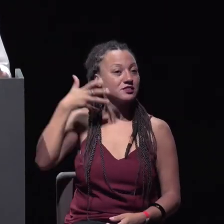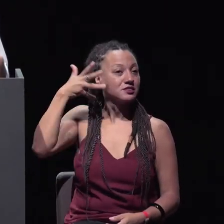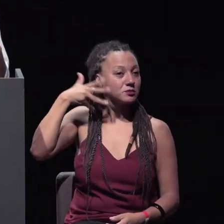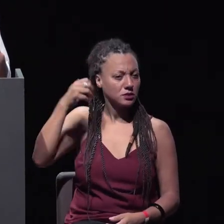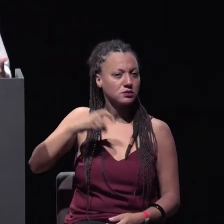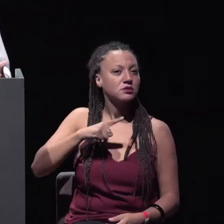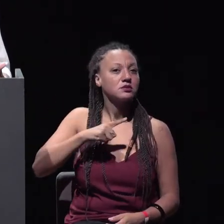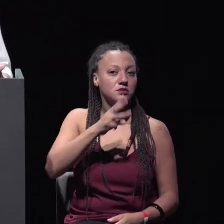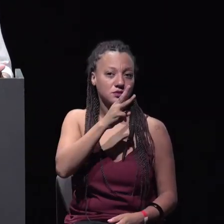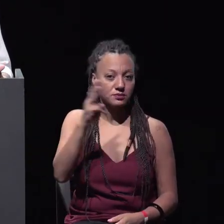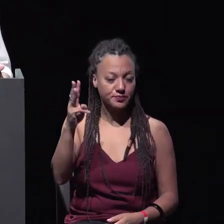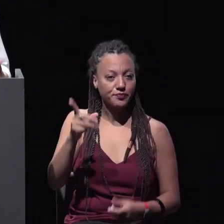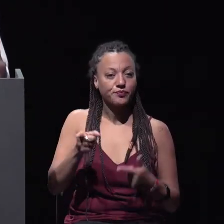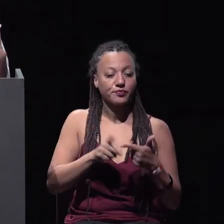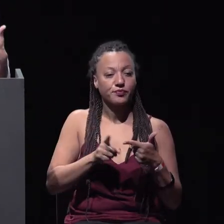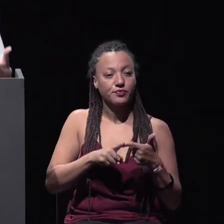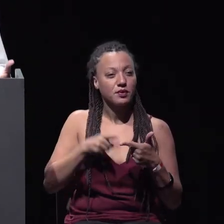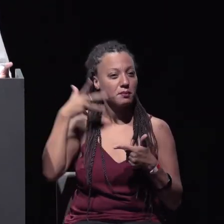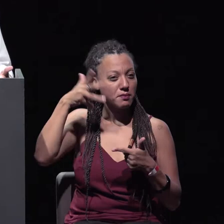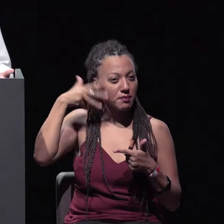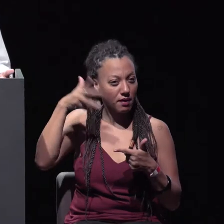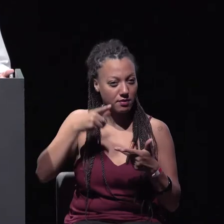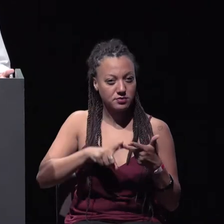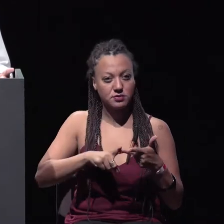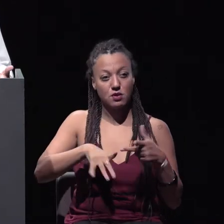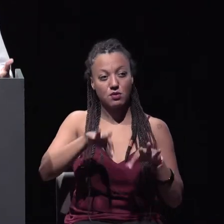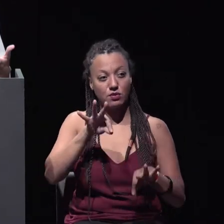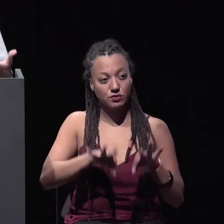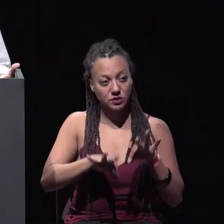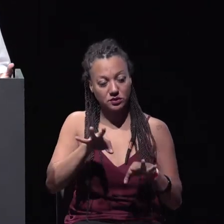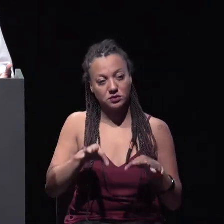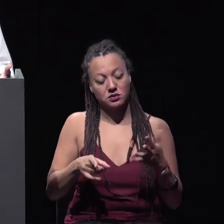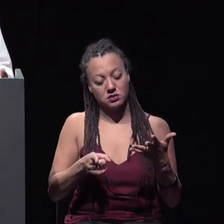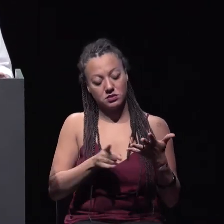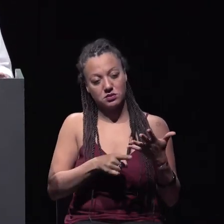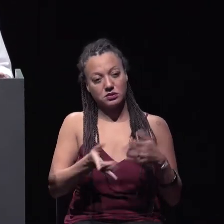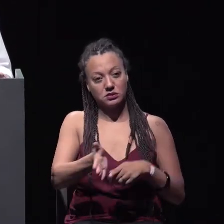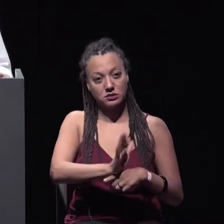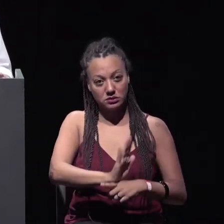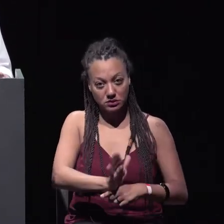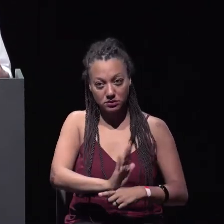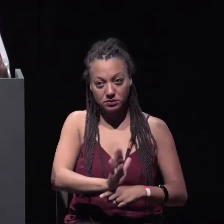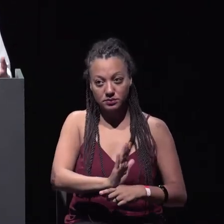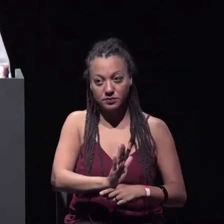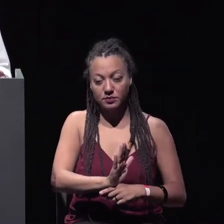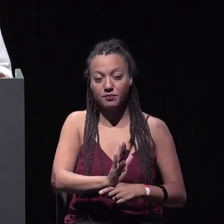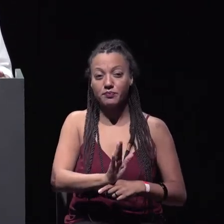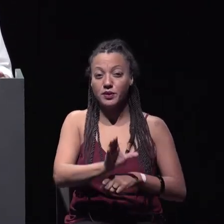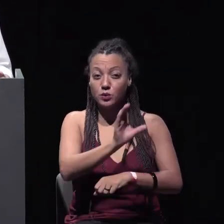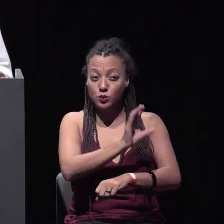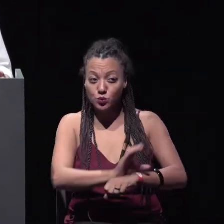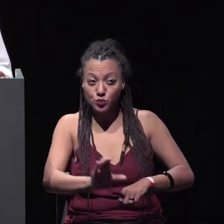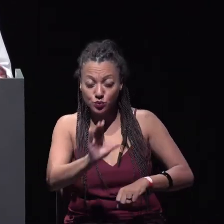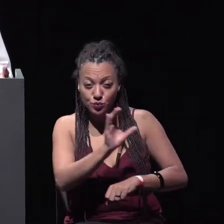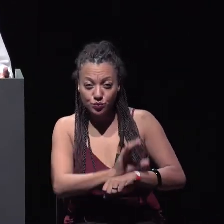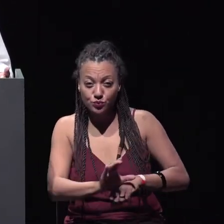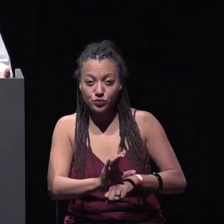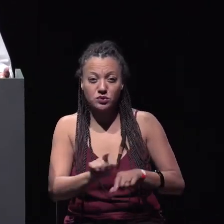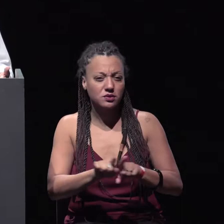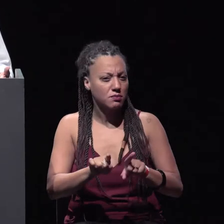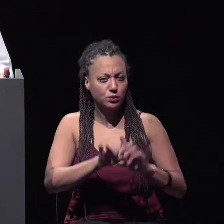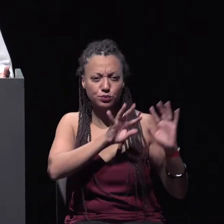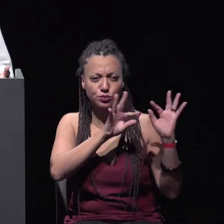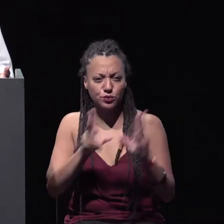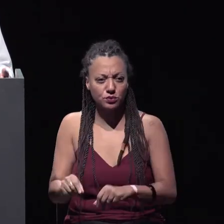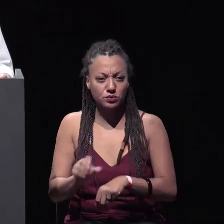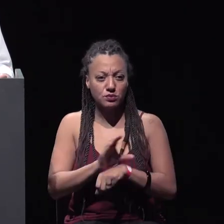internet um ciclo de palestras um ciclo de oficinas um ciclo de cinema é cursos é inclusive todos os